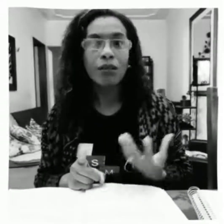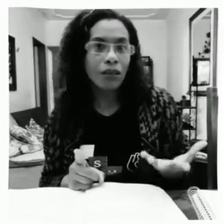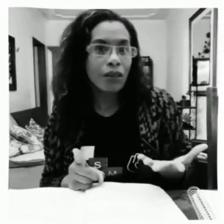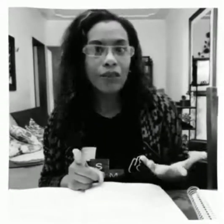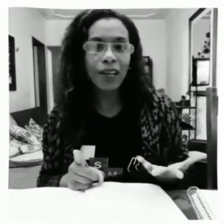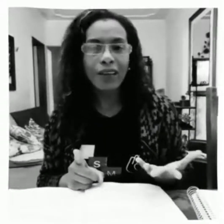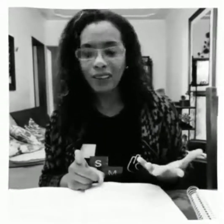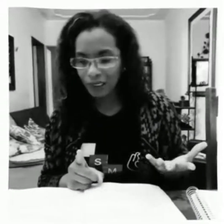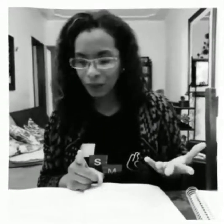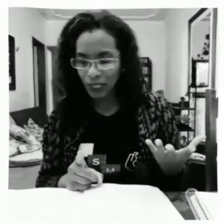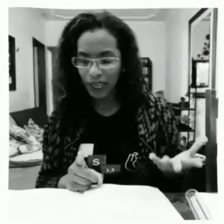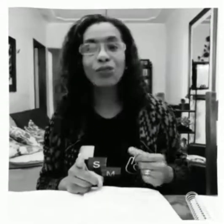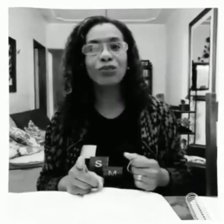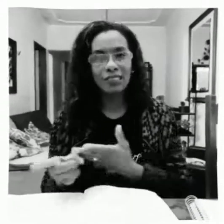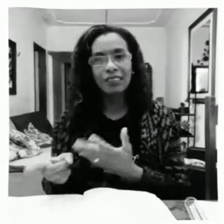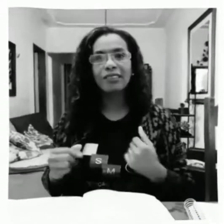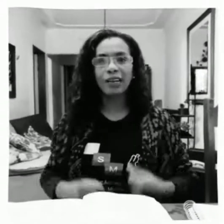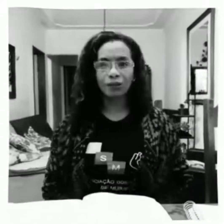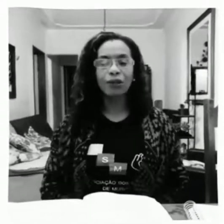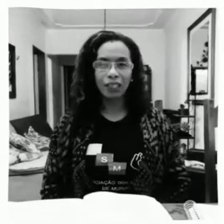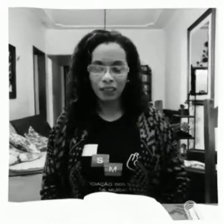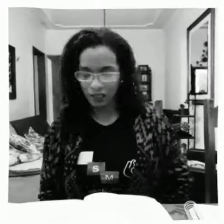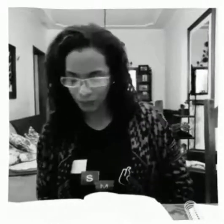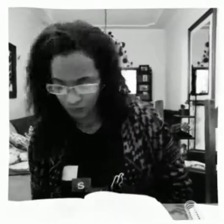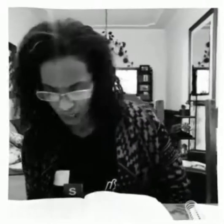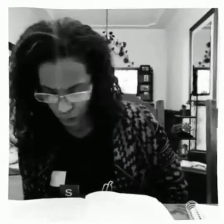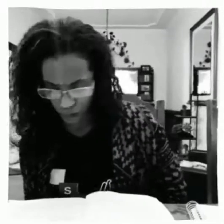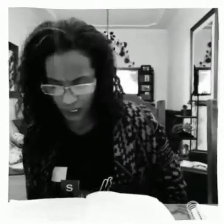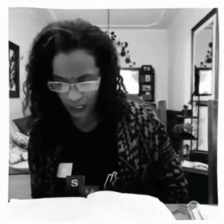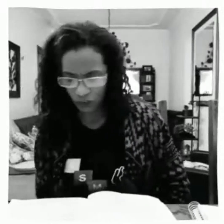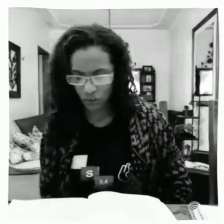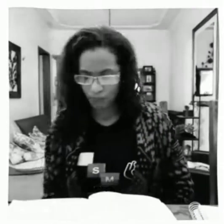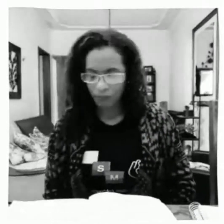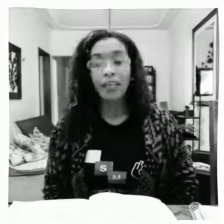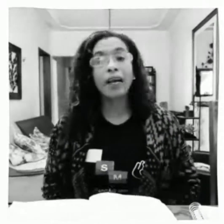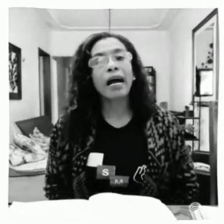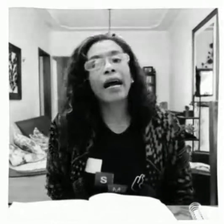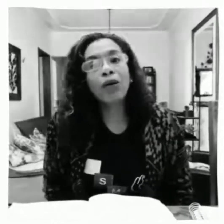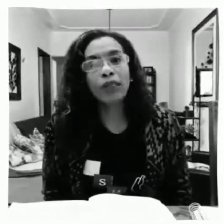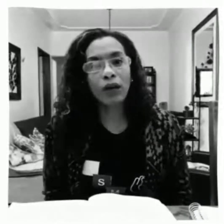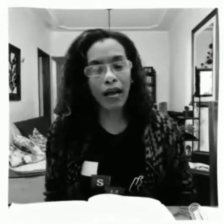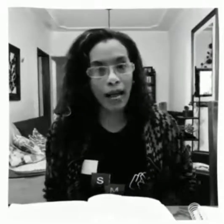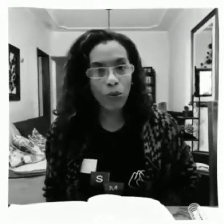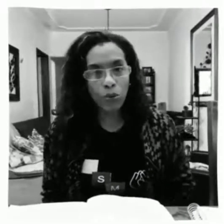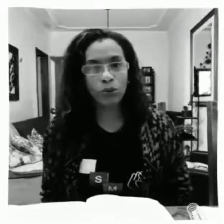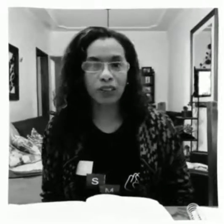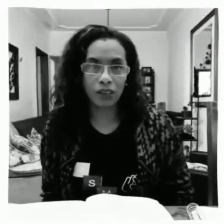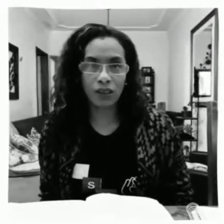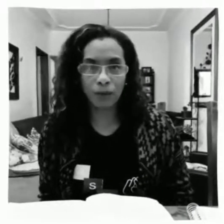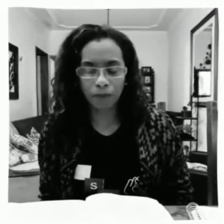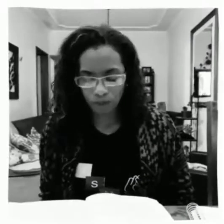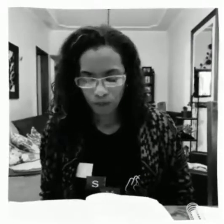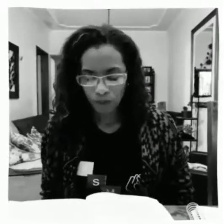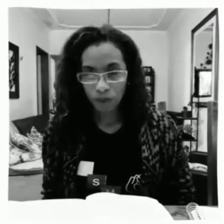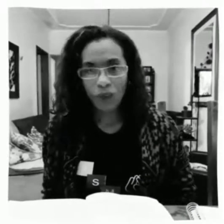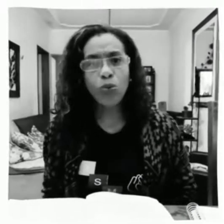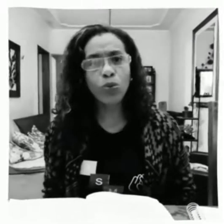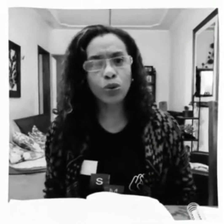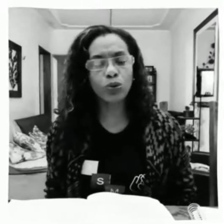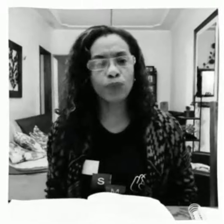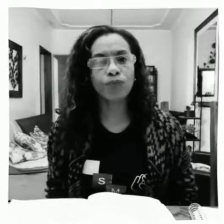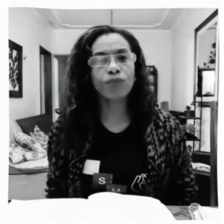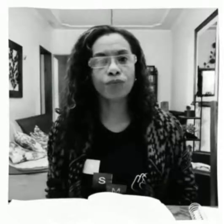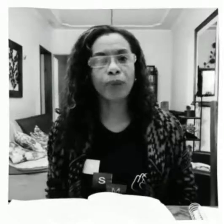e, né? Que no caso, zigue-zague, igual tá aqui. É diferente. Agora,